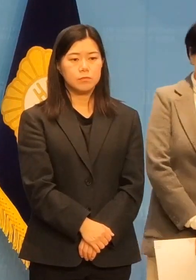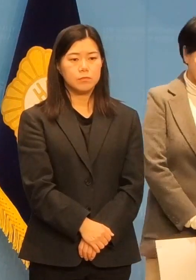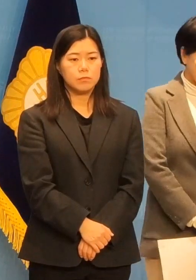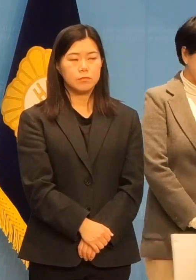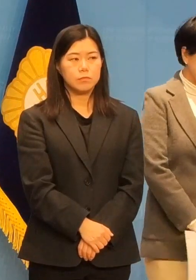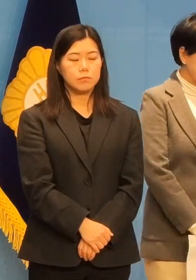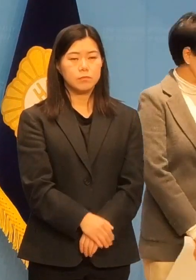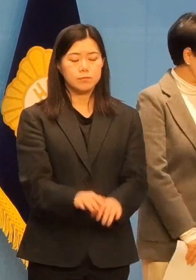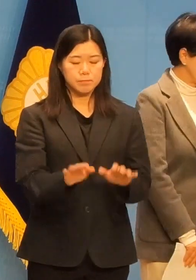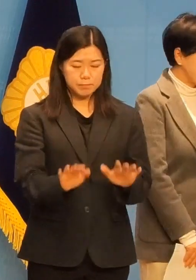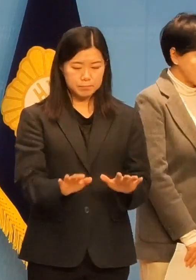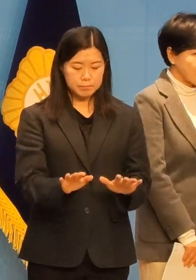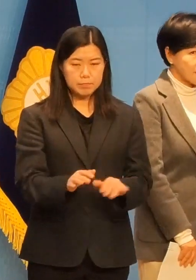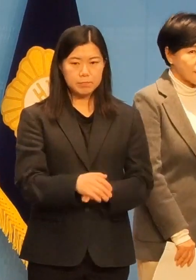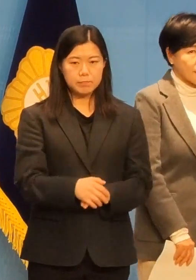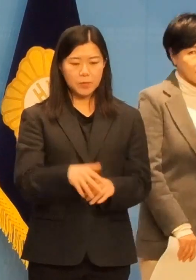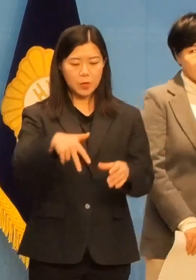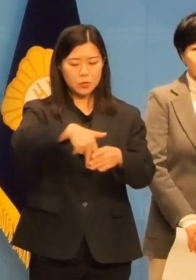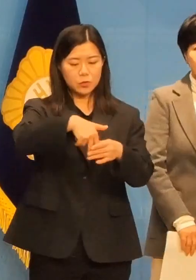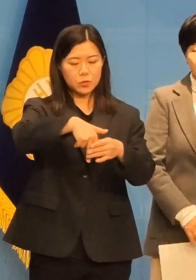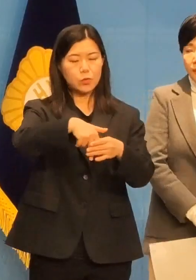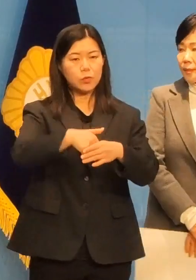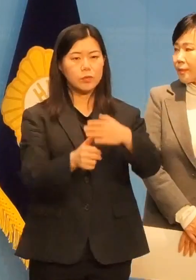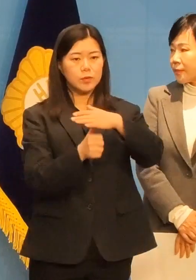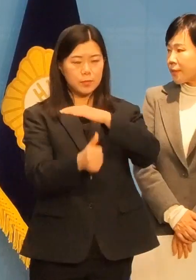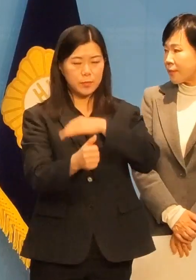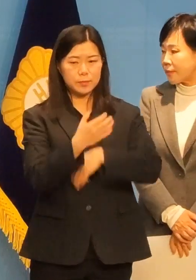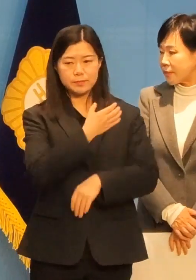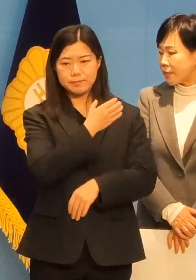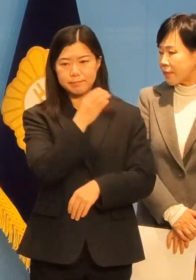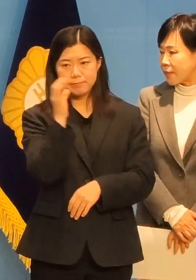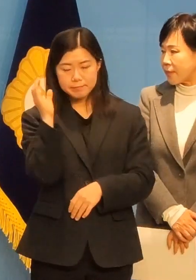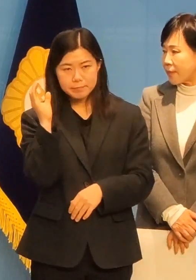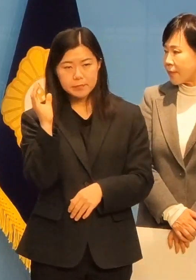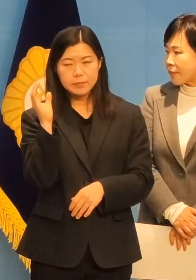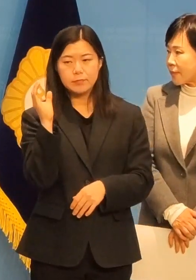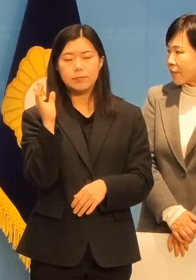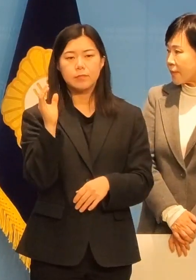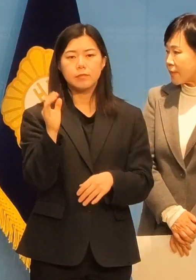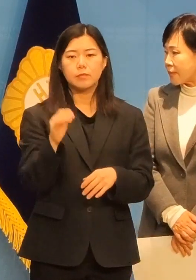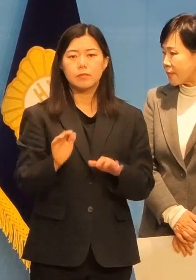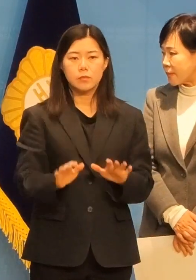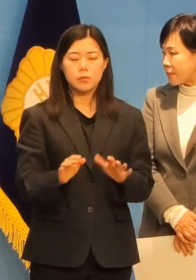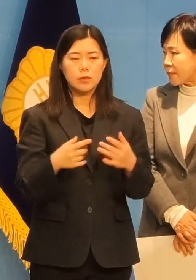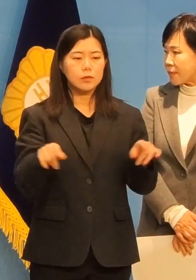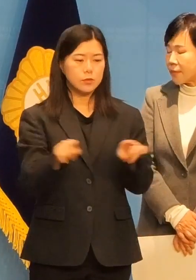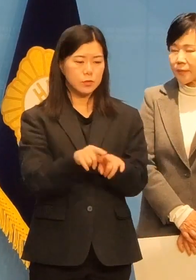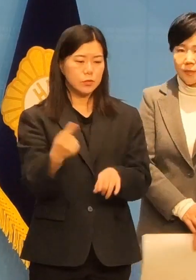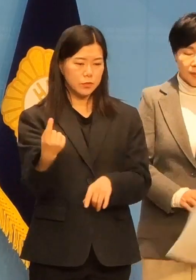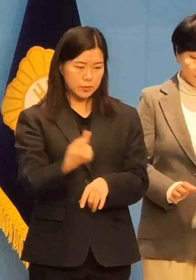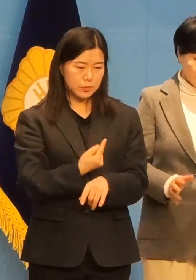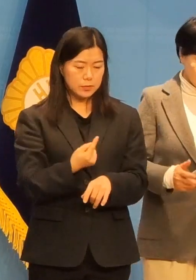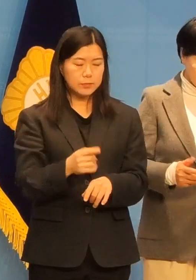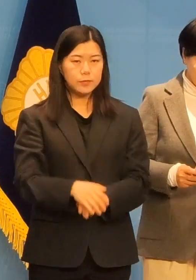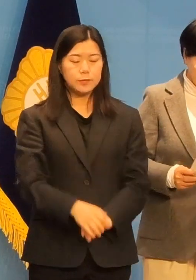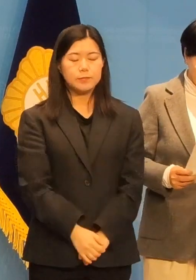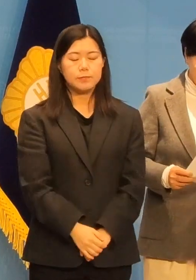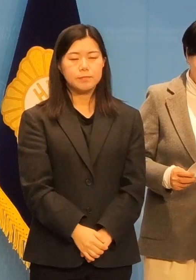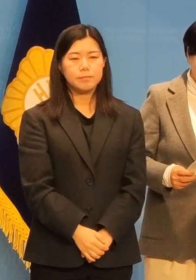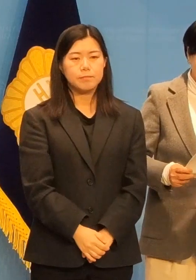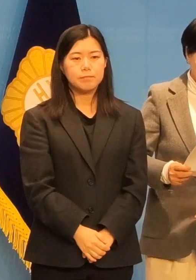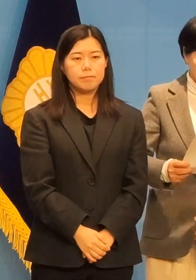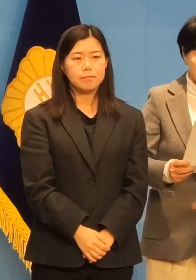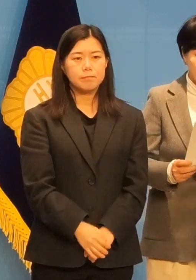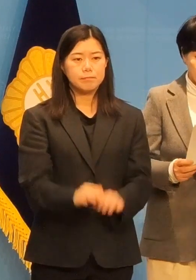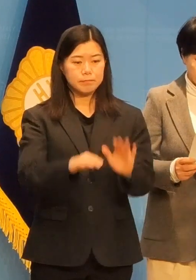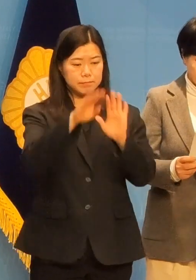네, 오늘 종교계를 대표하는 원로들이 함께 자리를 하고 오늘 이 성명서를 낭독하도록 하겠습니다.